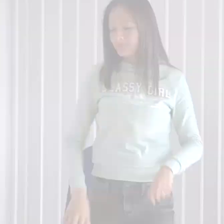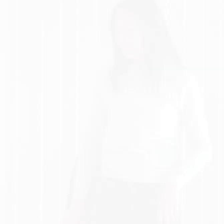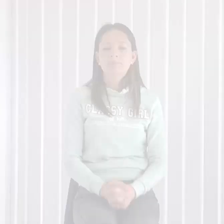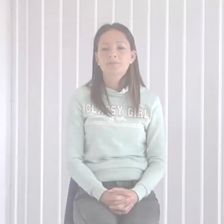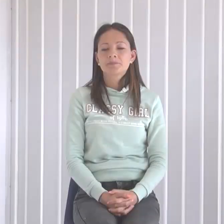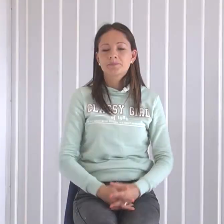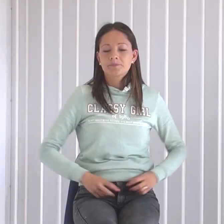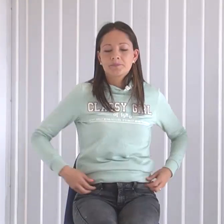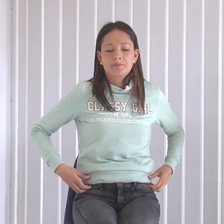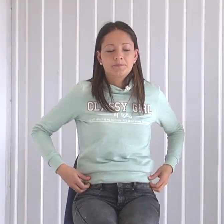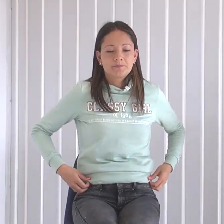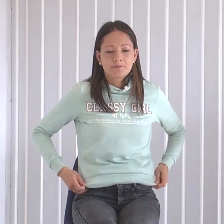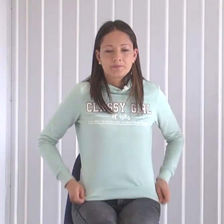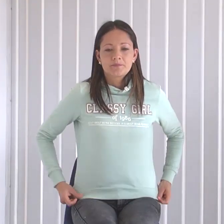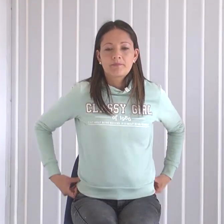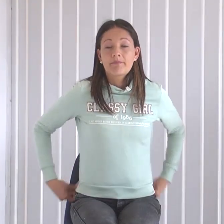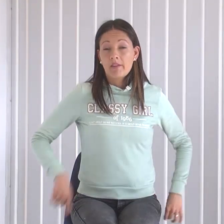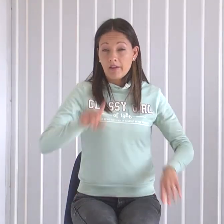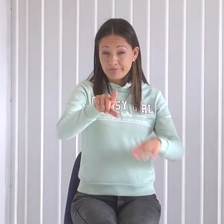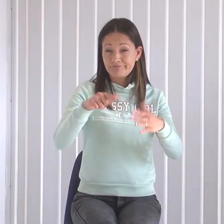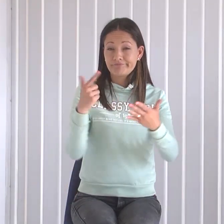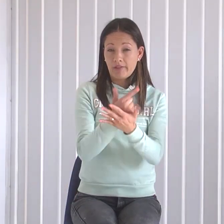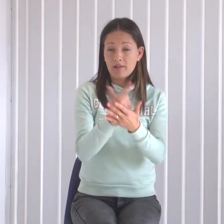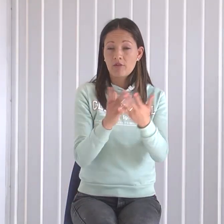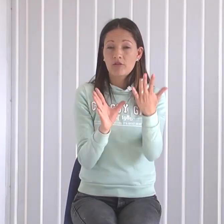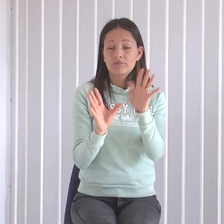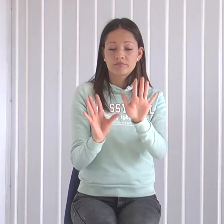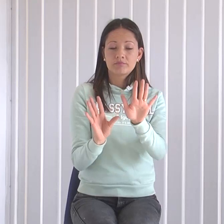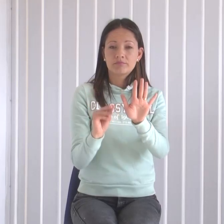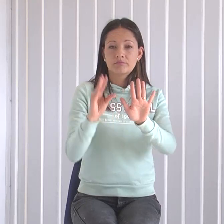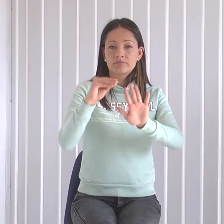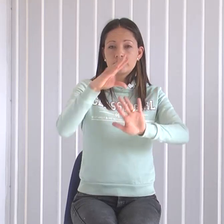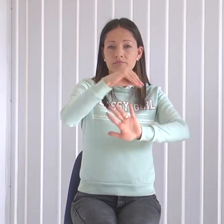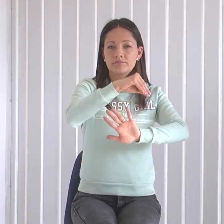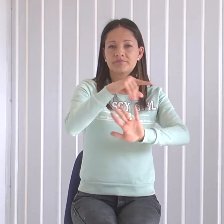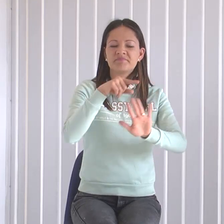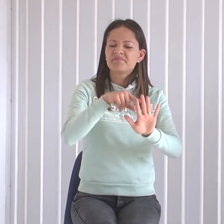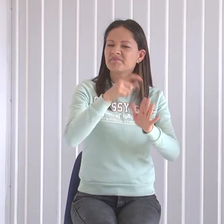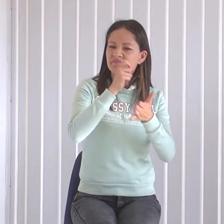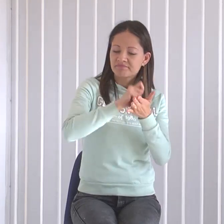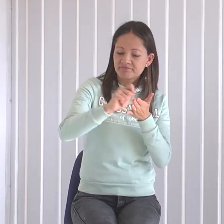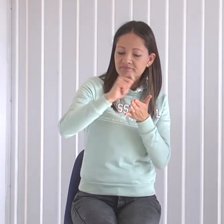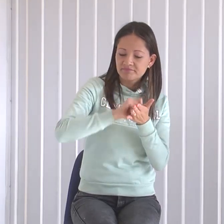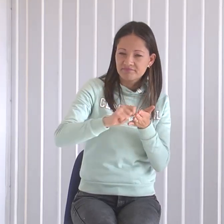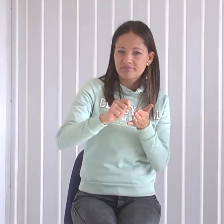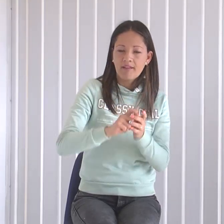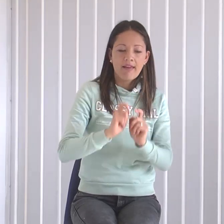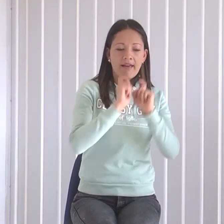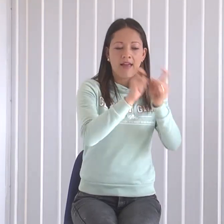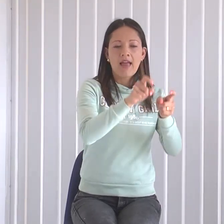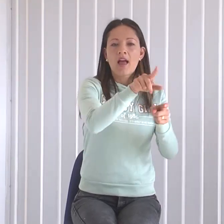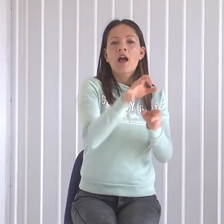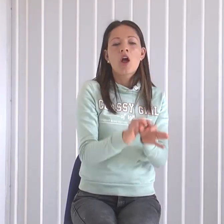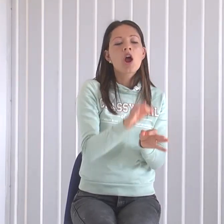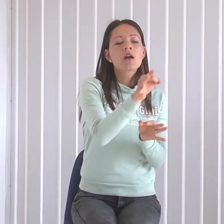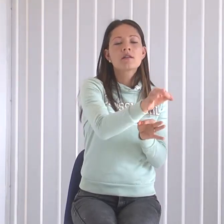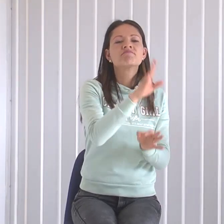gracias. El libro de Oseas está dirigido a un pueblo, el